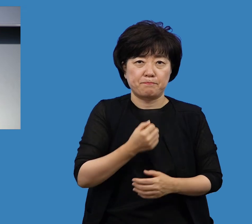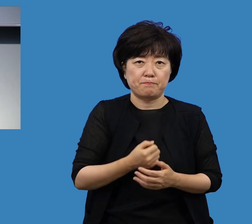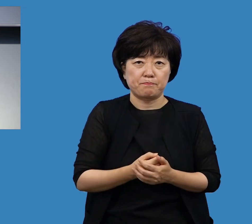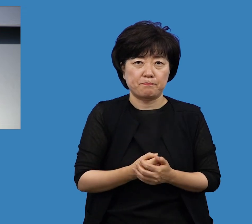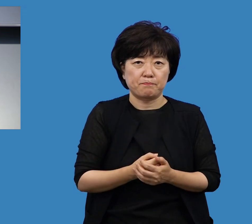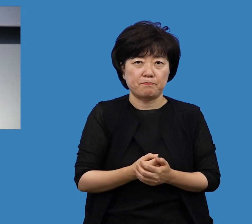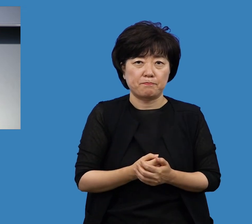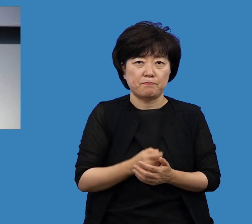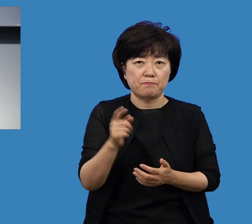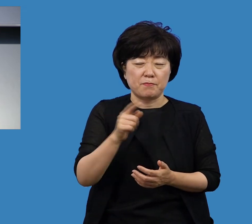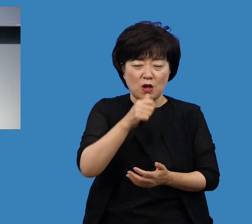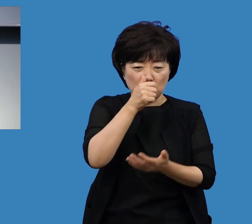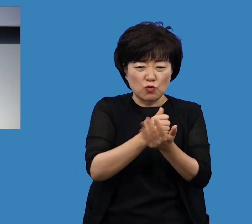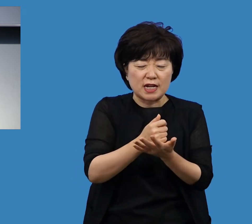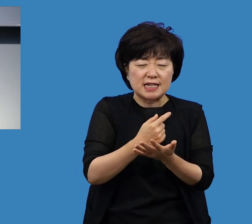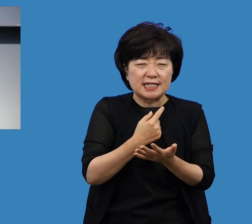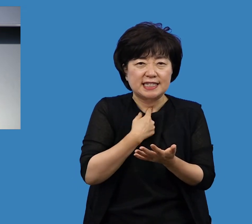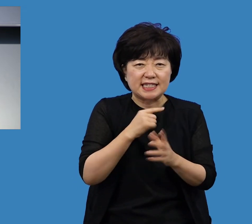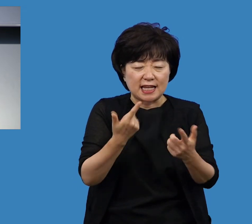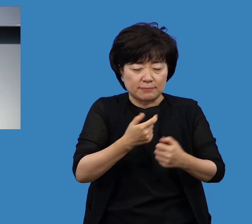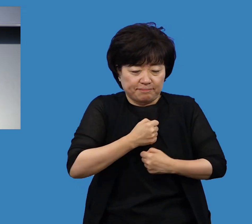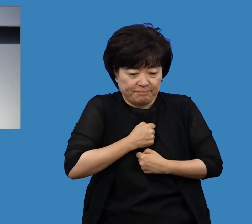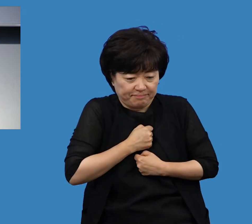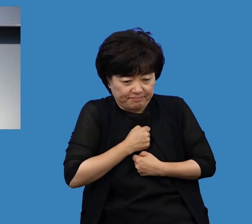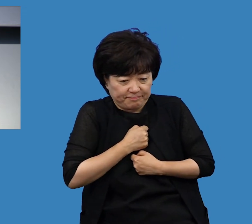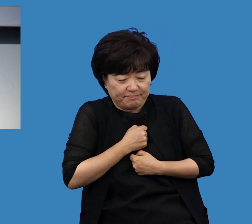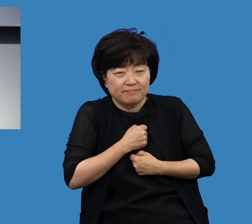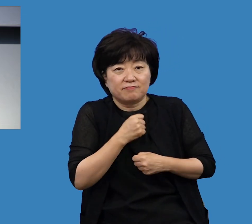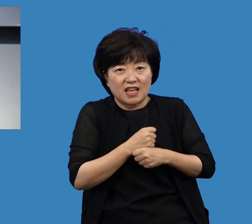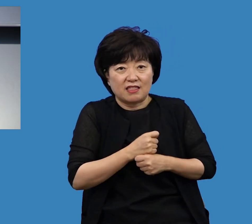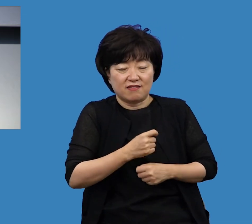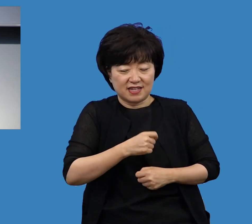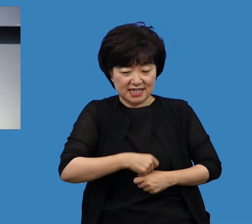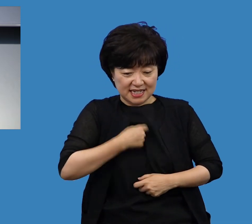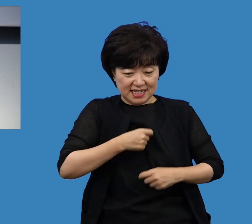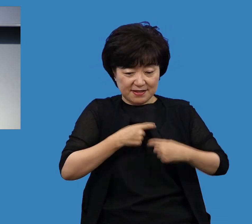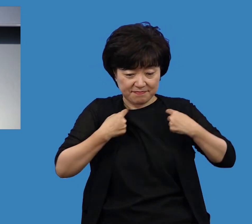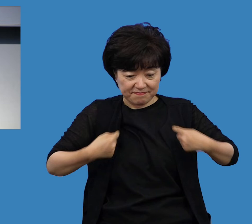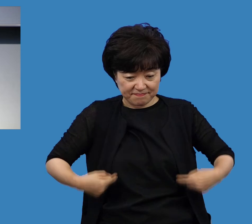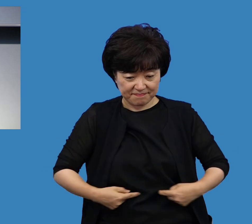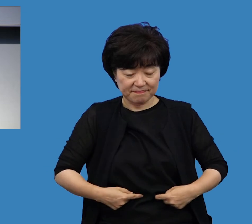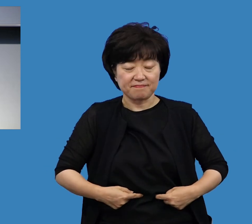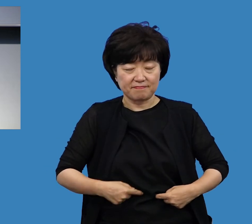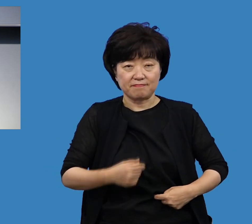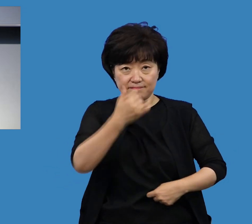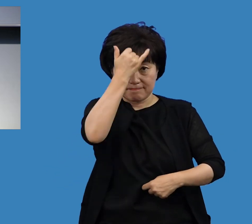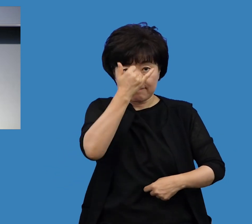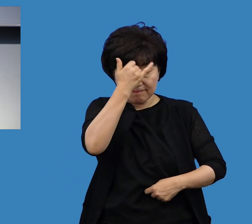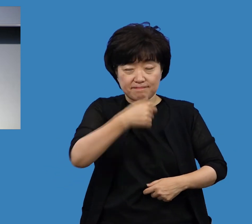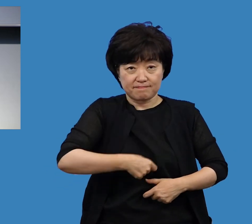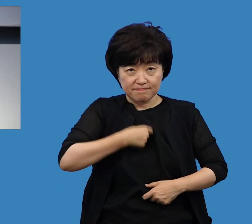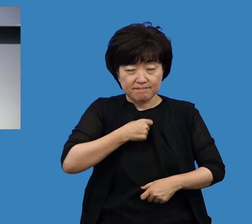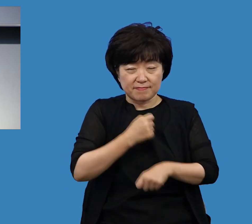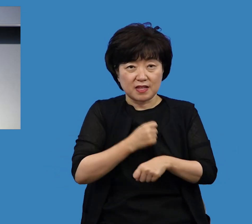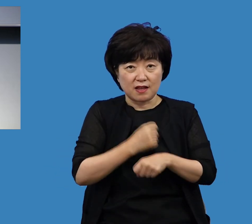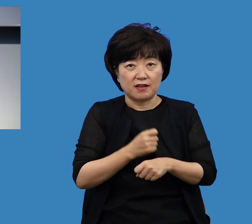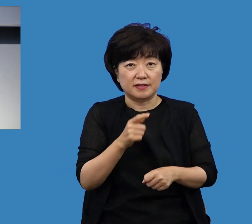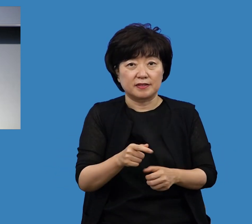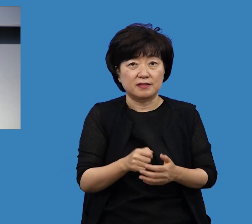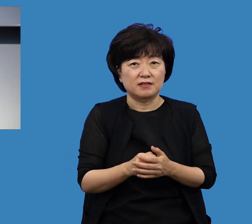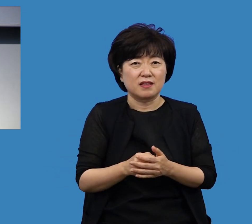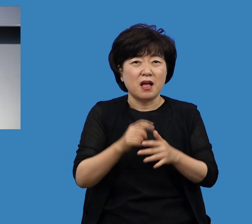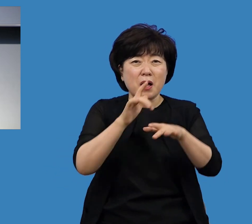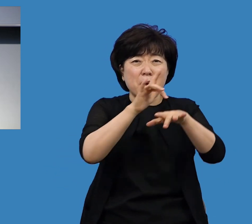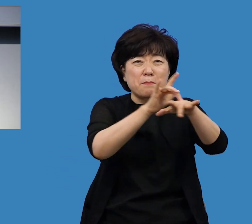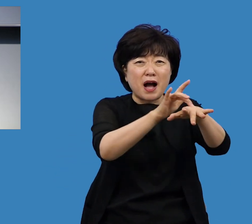어떤 죄를 짓지 않는 것, 이런 걸 얘기하는 거예요. 도덕적 완전함을 의미하는 겁니다. 그러니까 다시 말해서 이게 뭐냐면 마귀가 틈탈